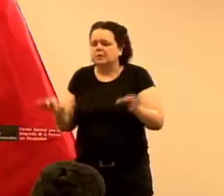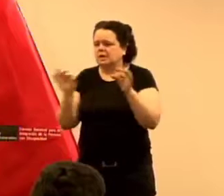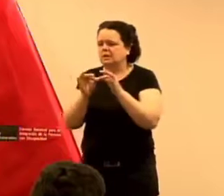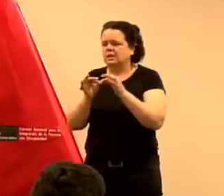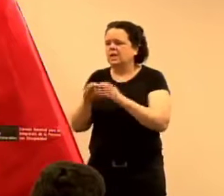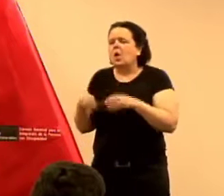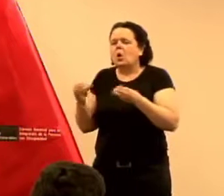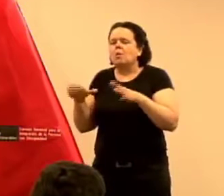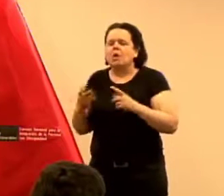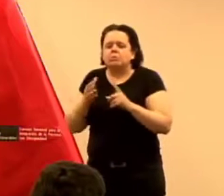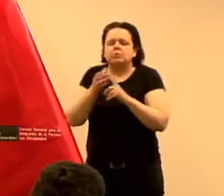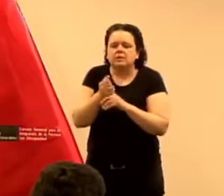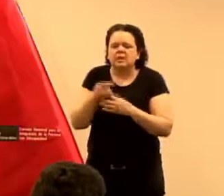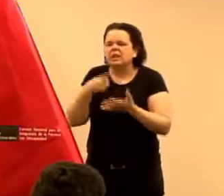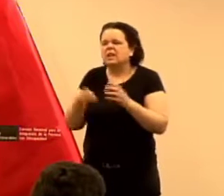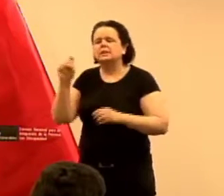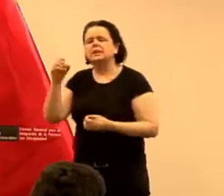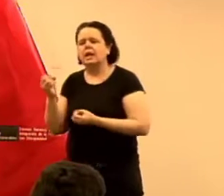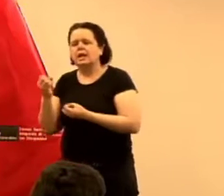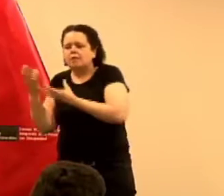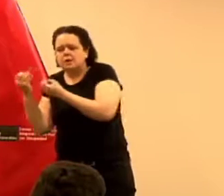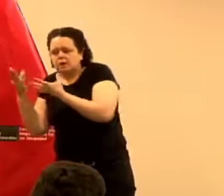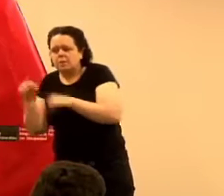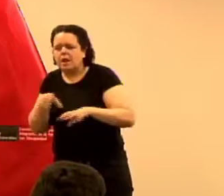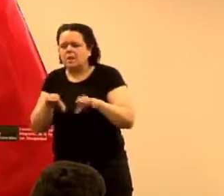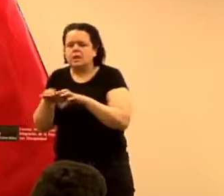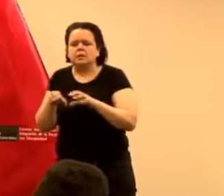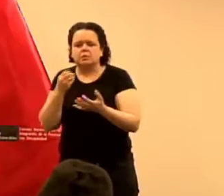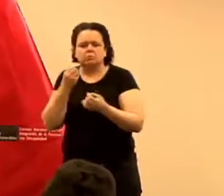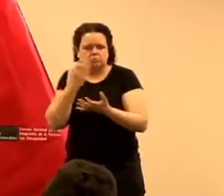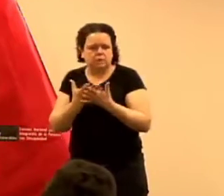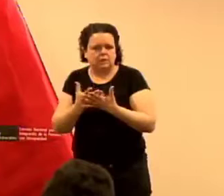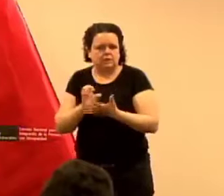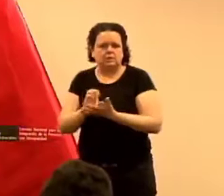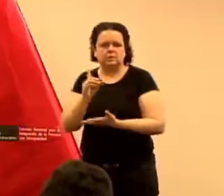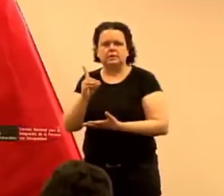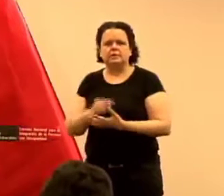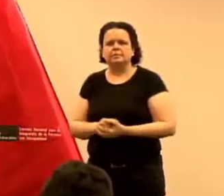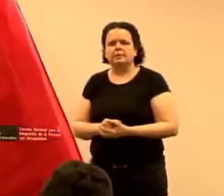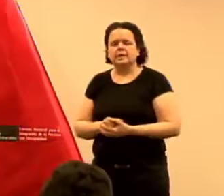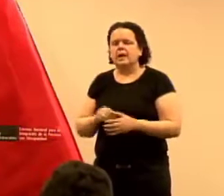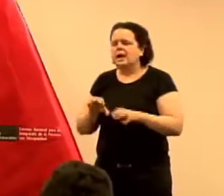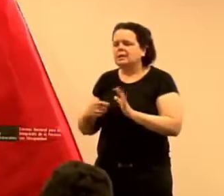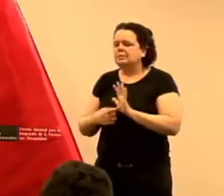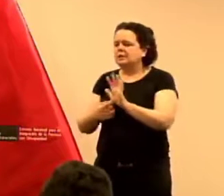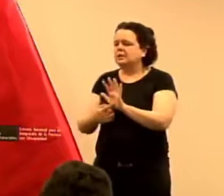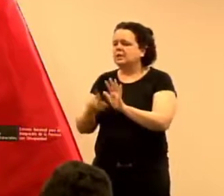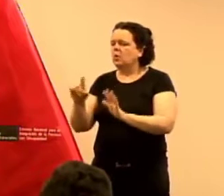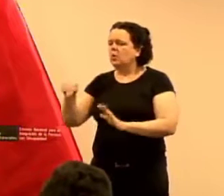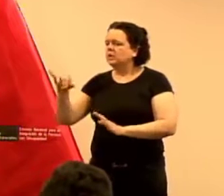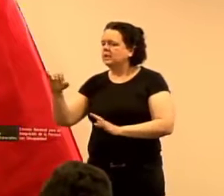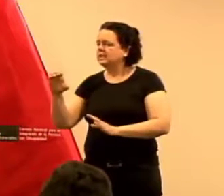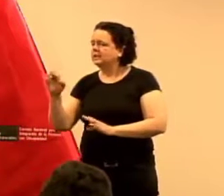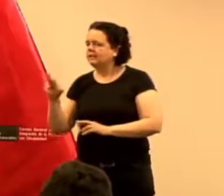qué necesidades tenemos de datos para hacer esto. Y finalmente presentarle este módulo de UNICEF y del